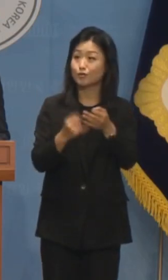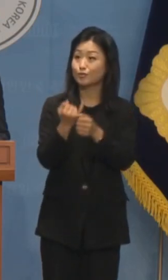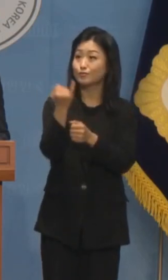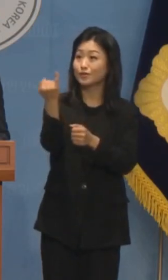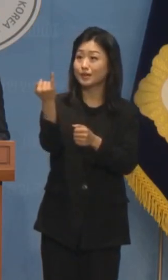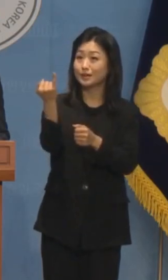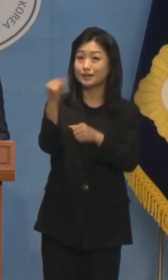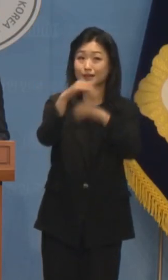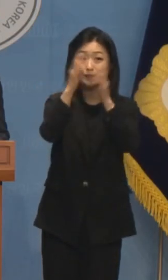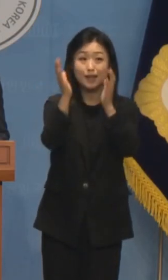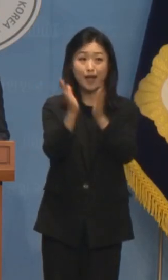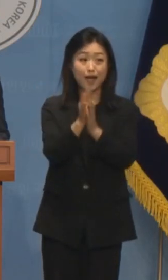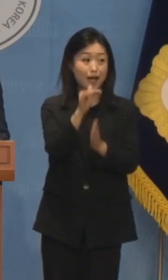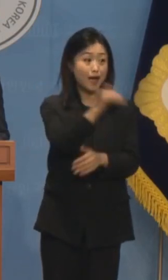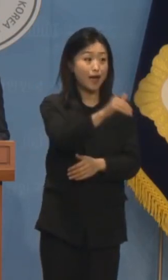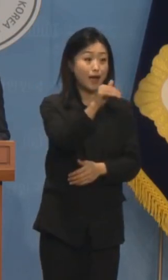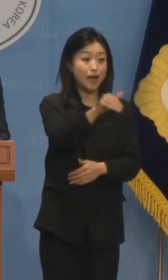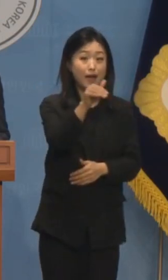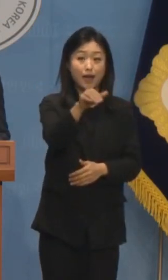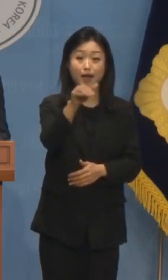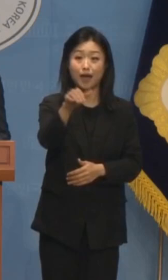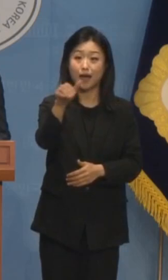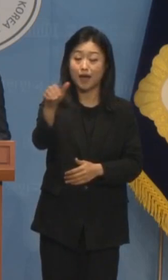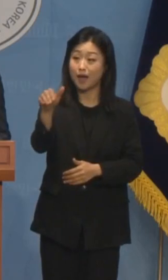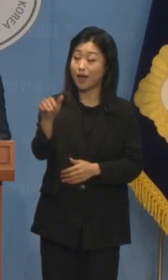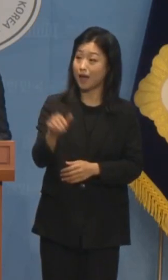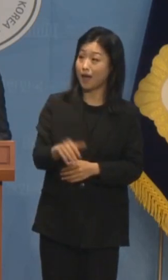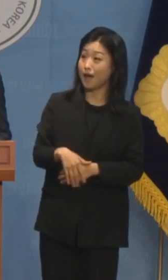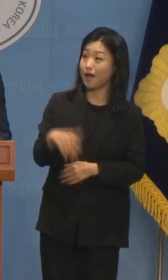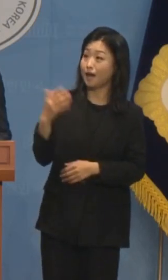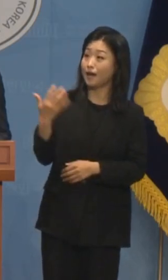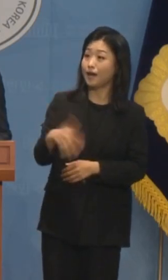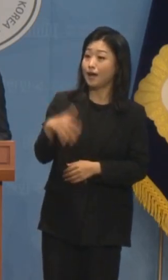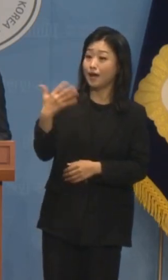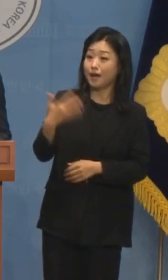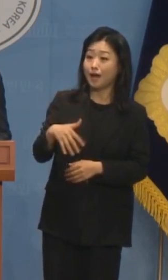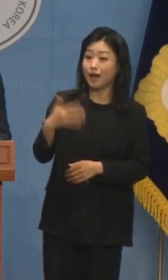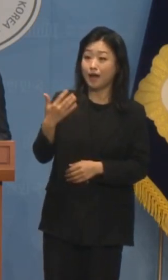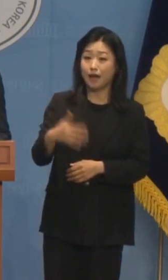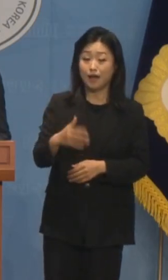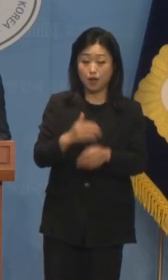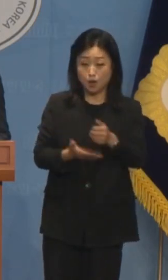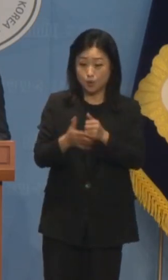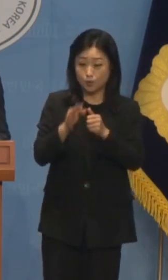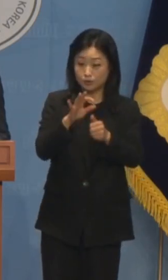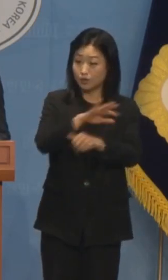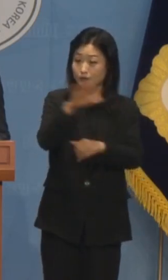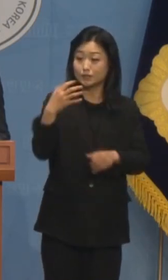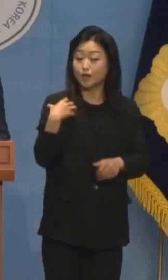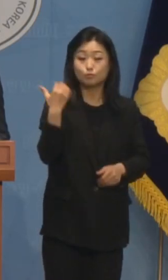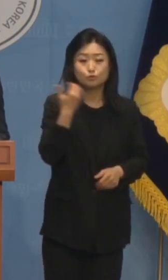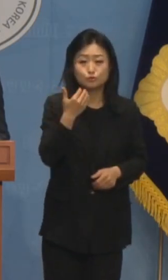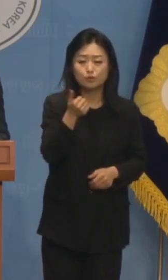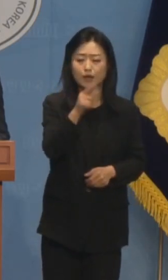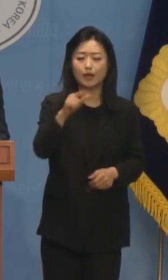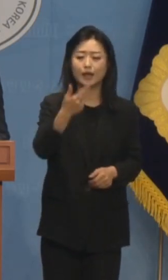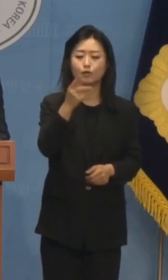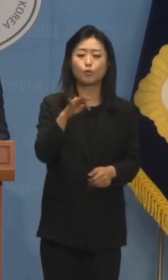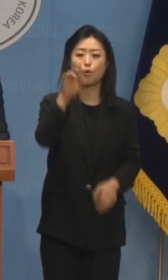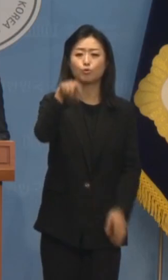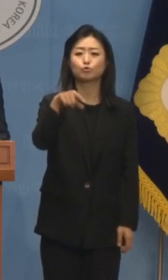미치지 않은 곳이 있기는 한지 묻고 계십니다. 당시 공천의 최종 책임자였던 한동훈